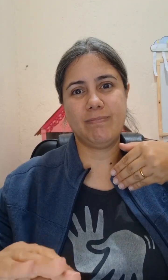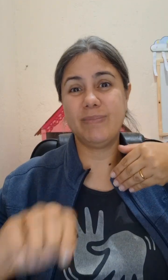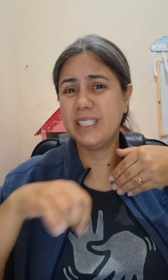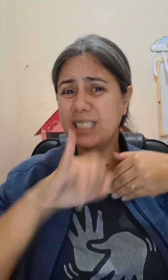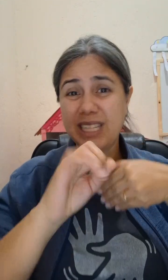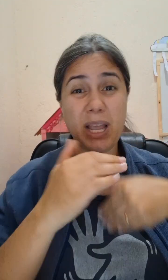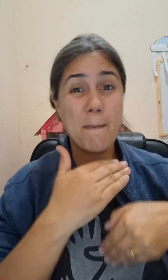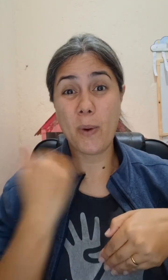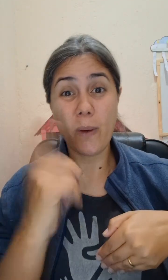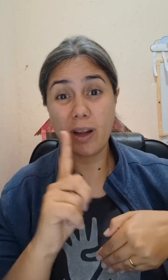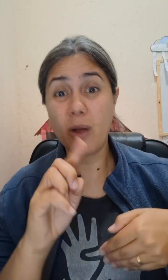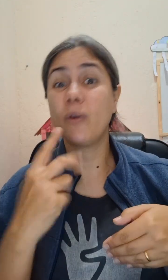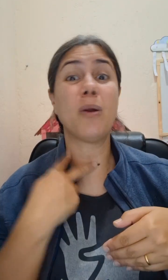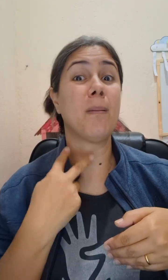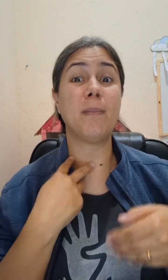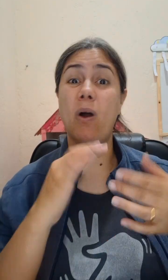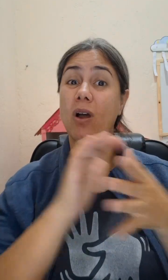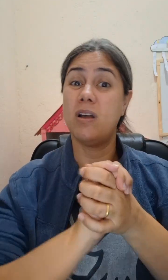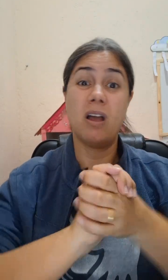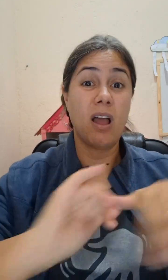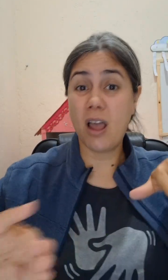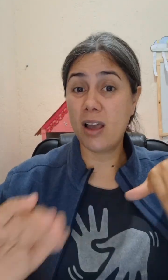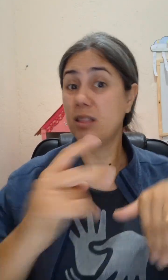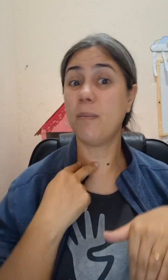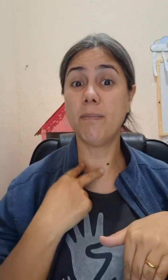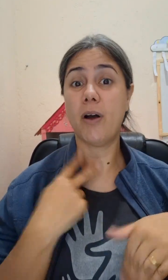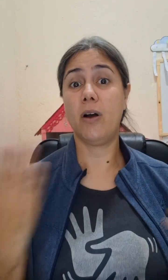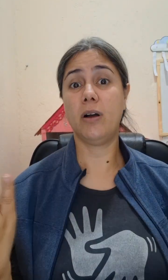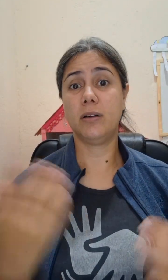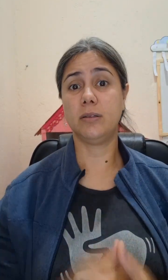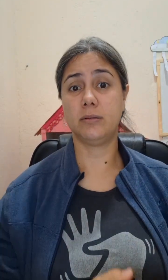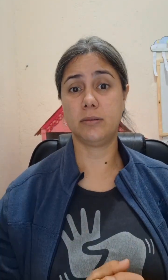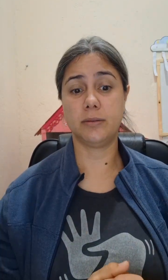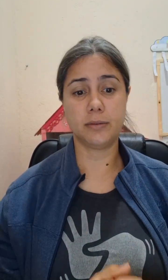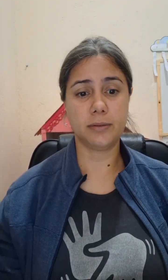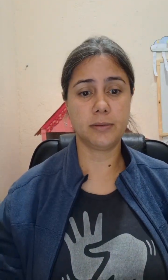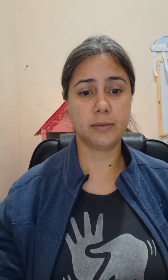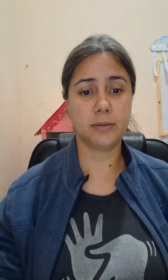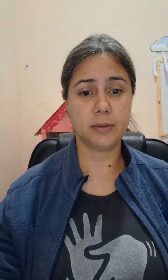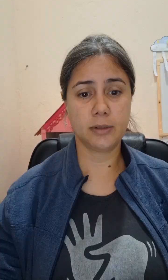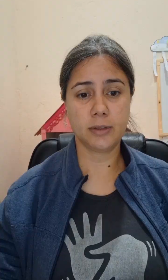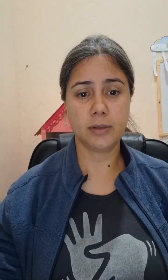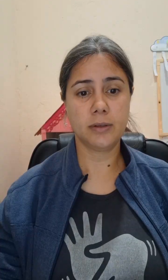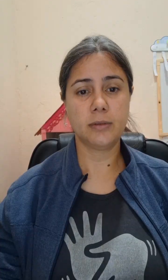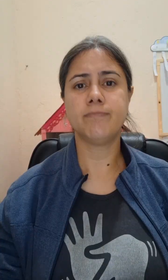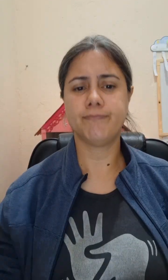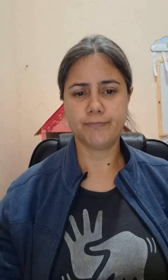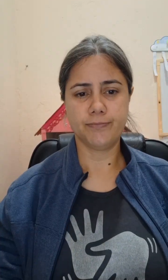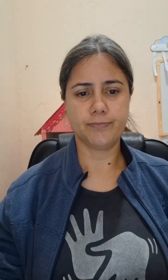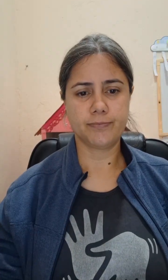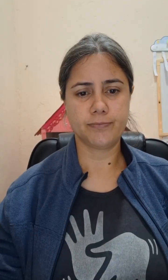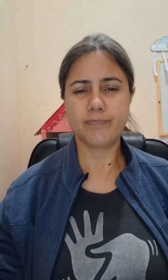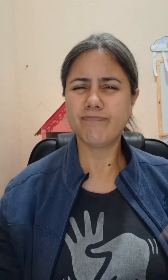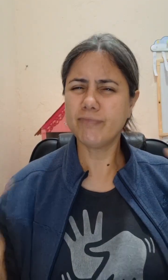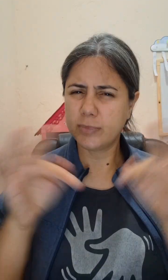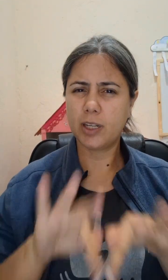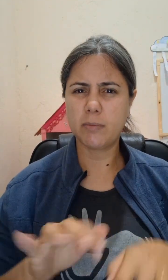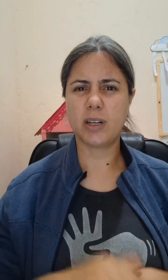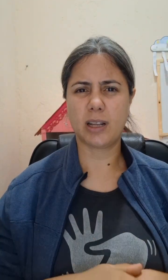Para terminar, conclusão. A base da sociedade é a família. Mas a família é como que ela